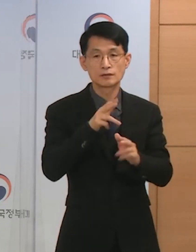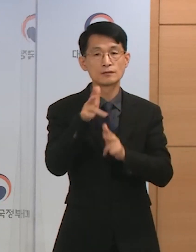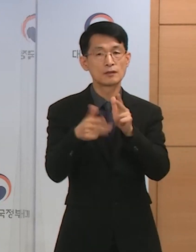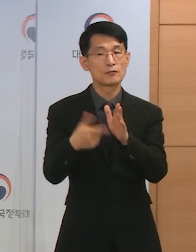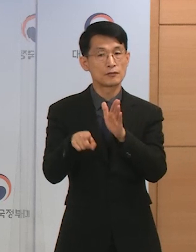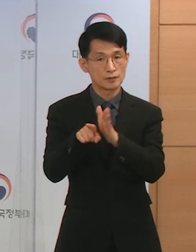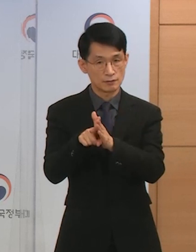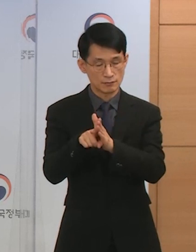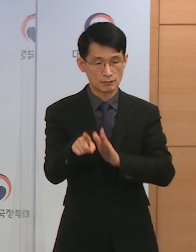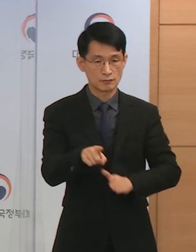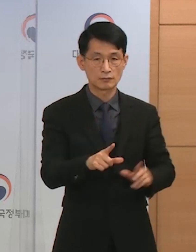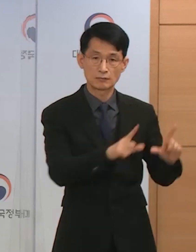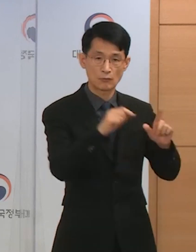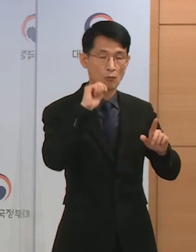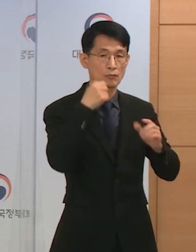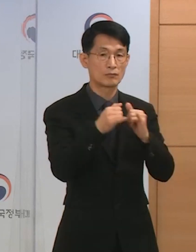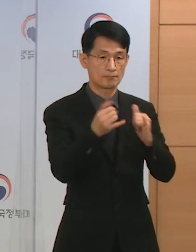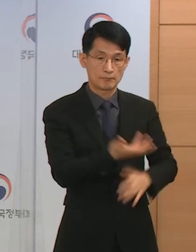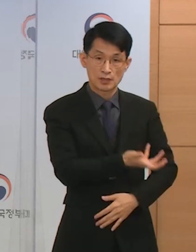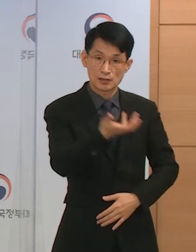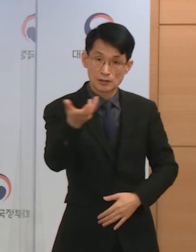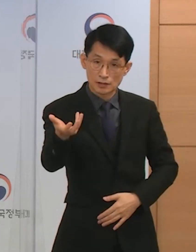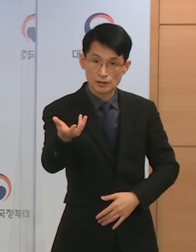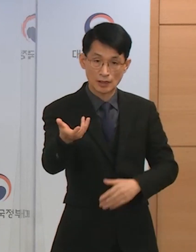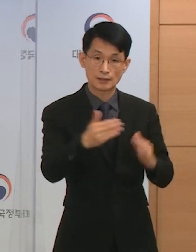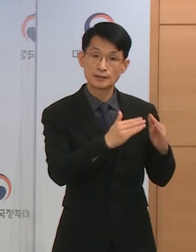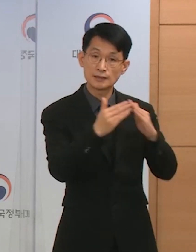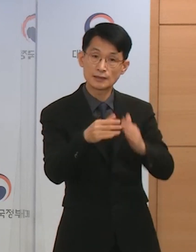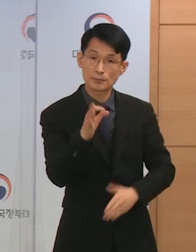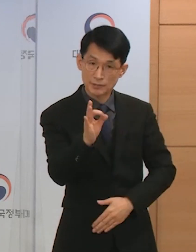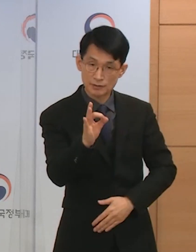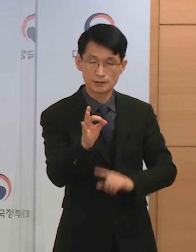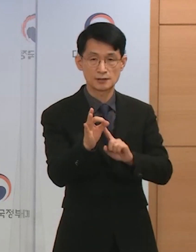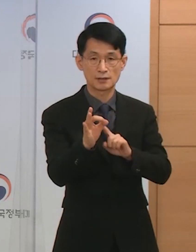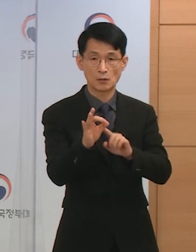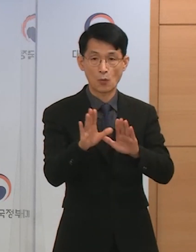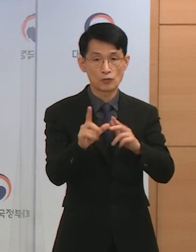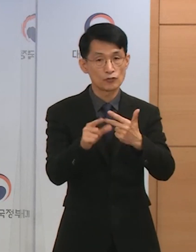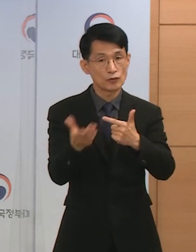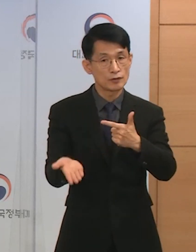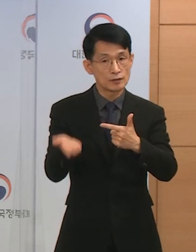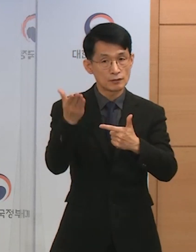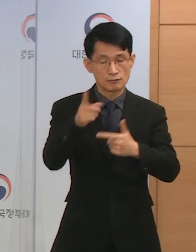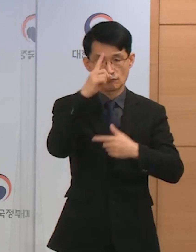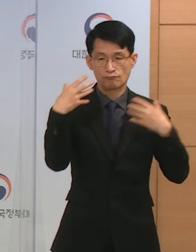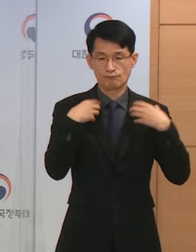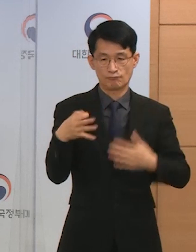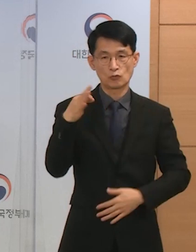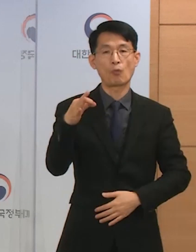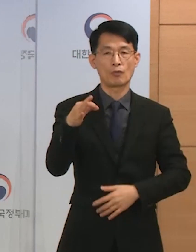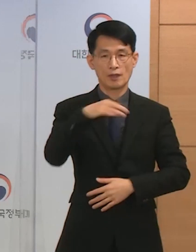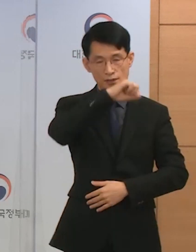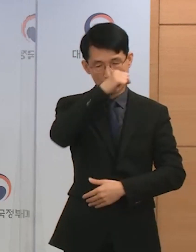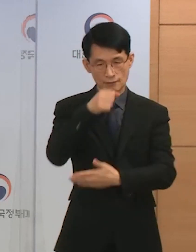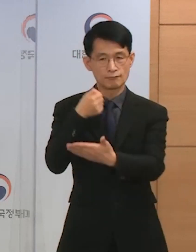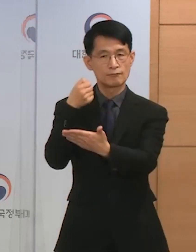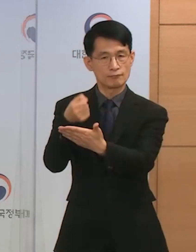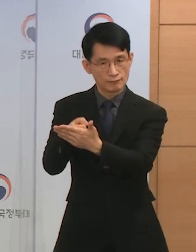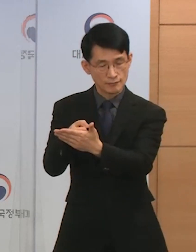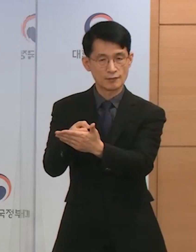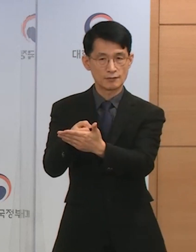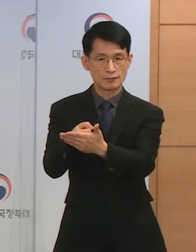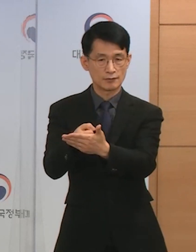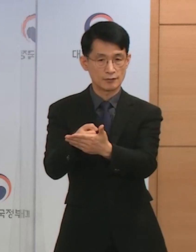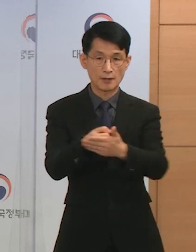지원해온 주거취약계층 이주비용을 올해 상반기까지 정부 예산으로 편성하여 반지하